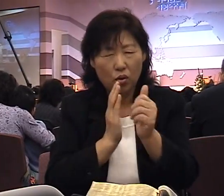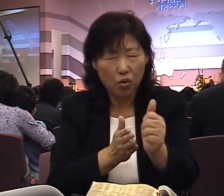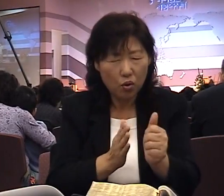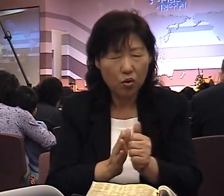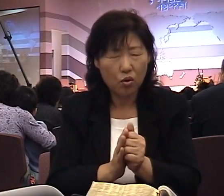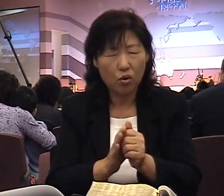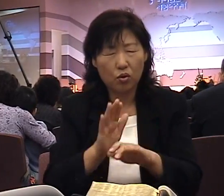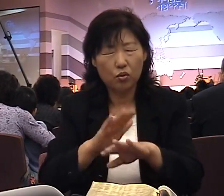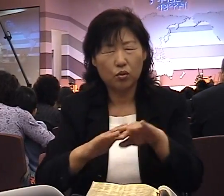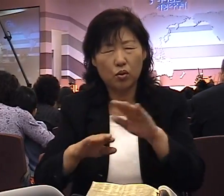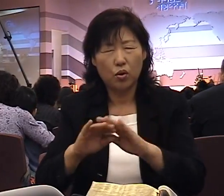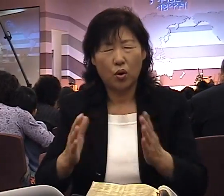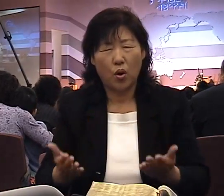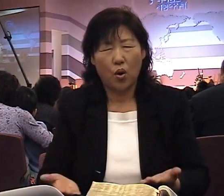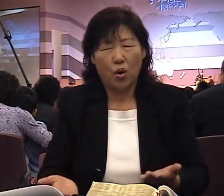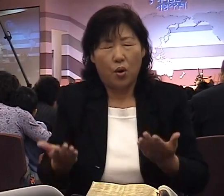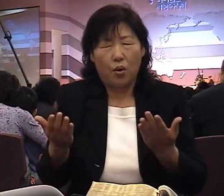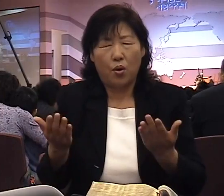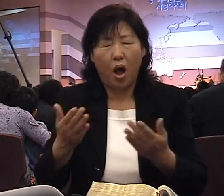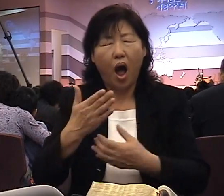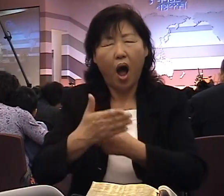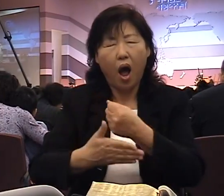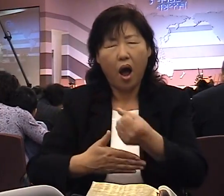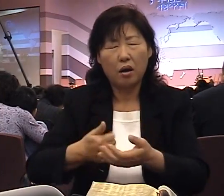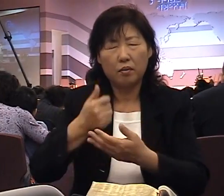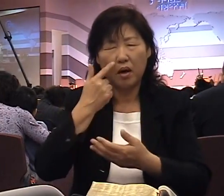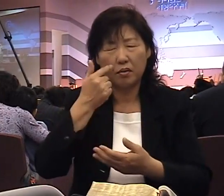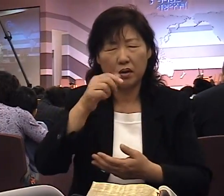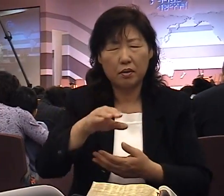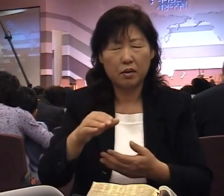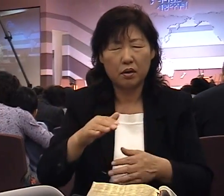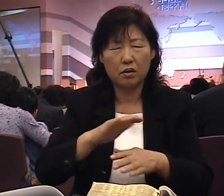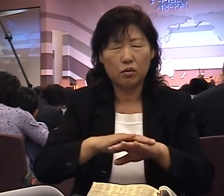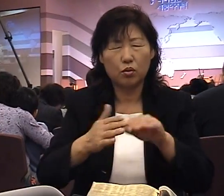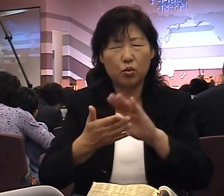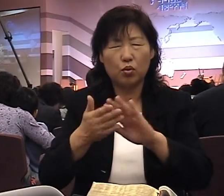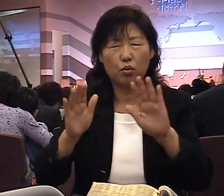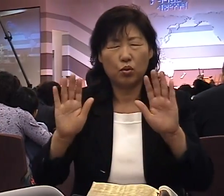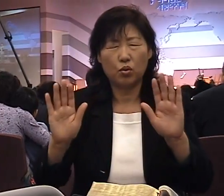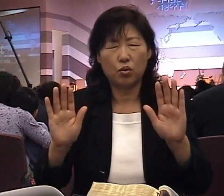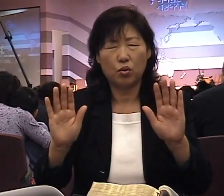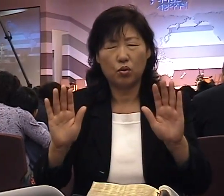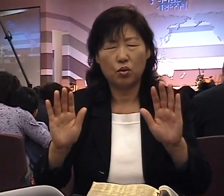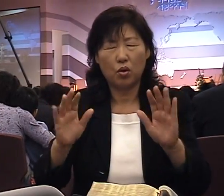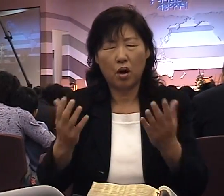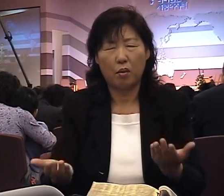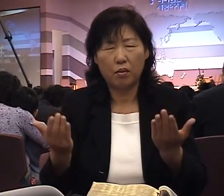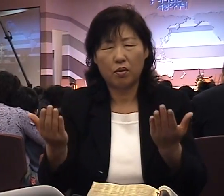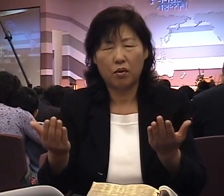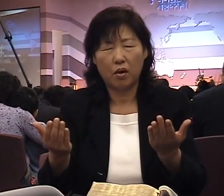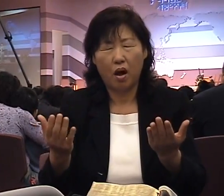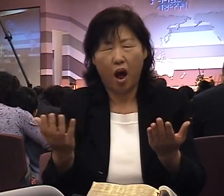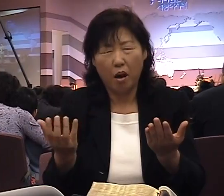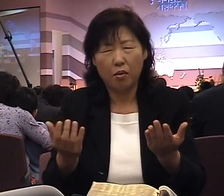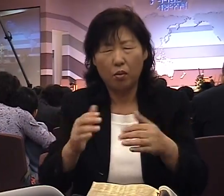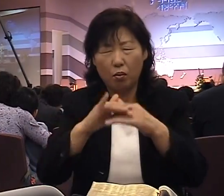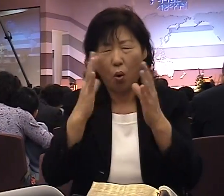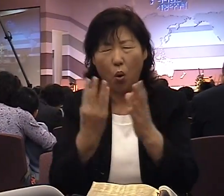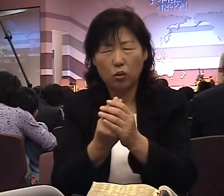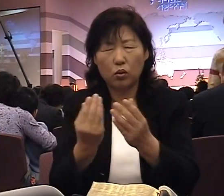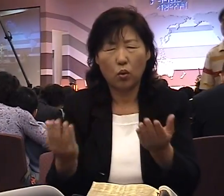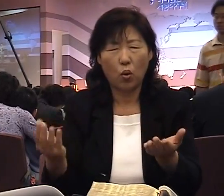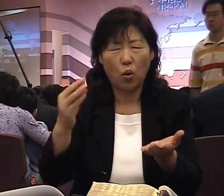두 손을 가볍게 들어주시길 바랍니다. 하나님 앞에 두 손 들고 나의 모든 아픔과 어려움을 그 위에 올려놓읍시다. 제가 이